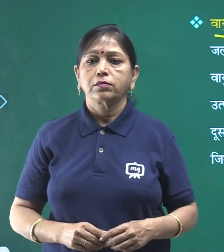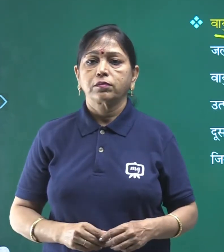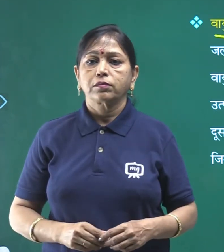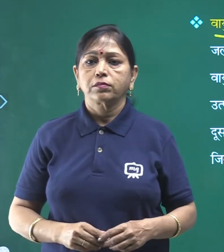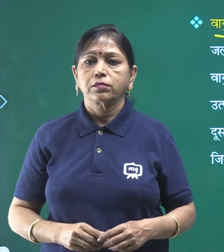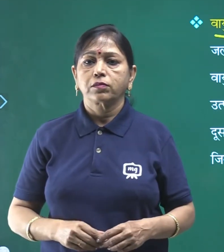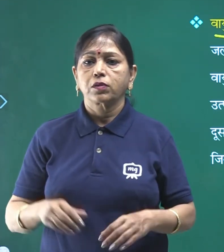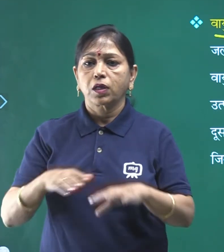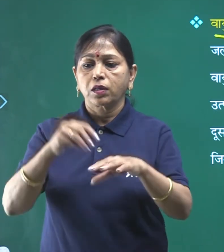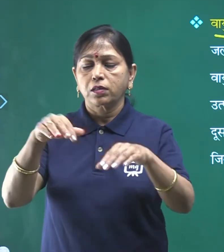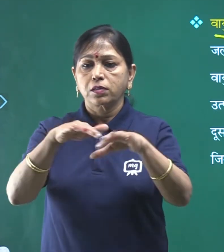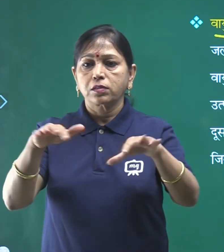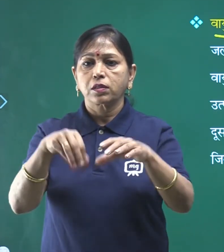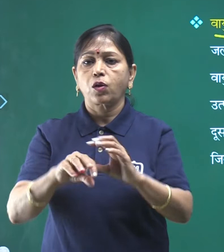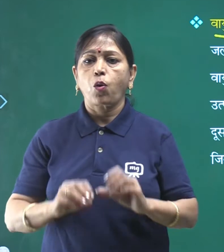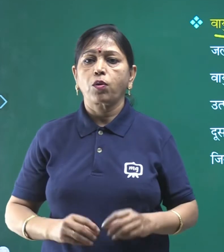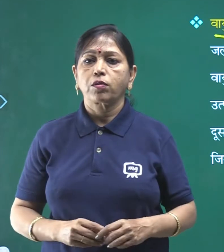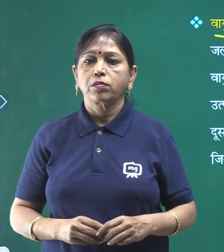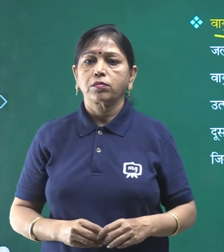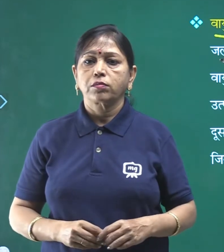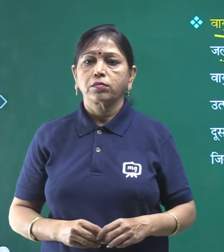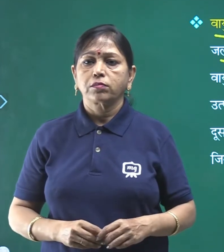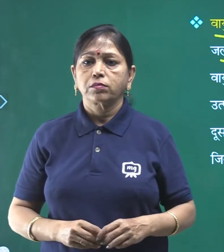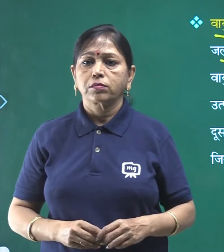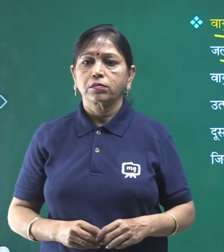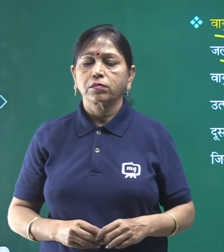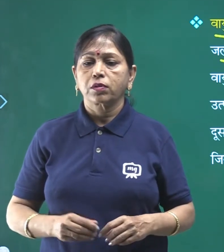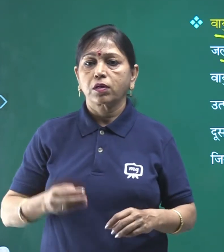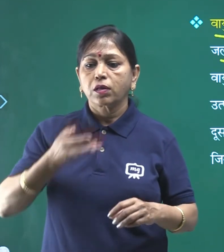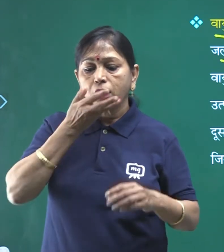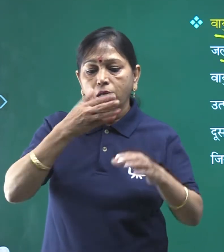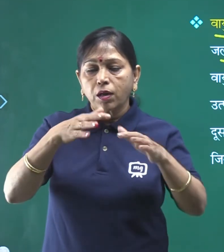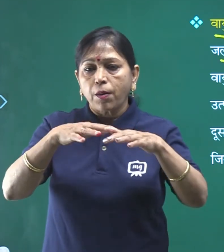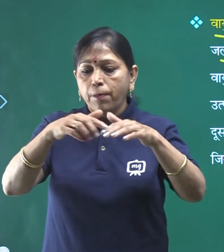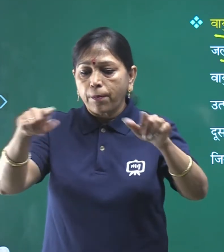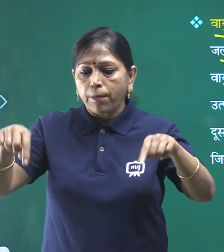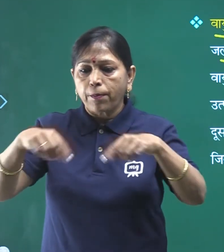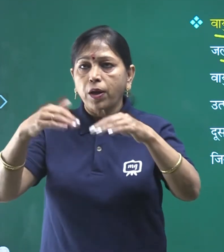कि स्थल और का जला शव के ऊपर